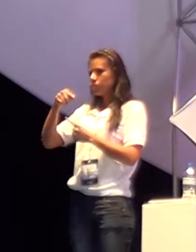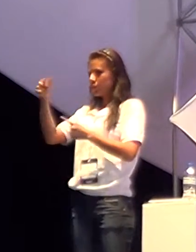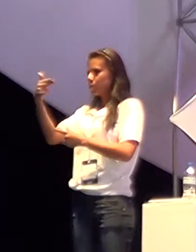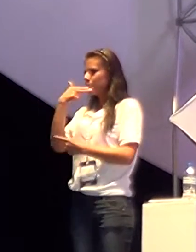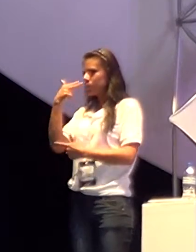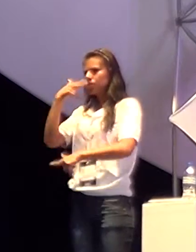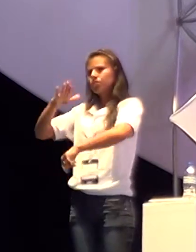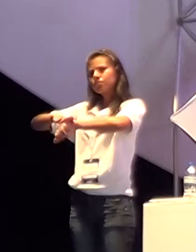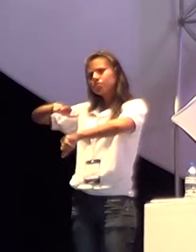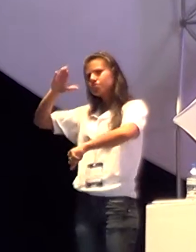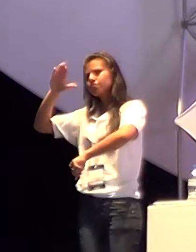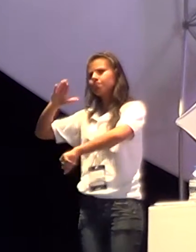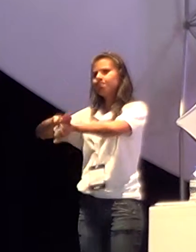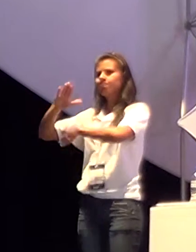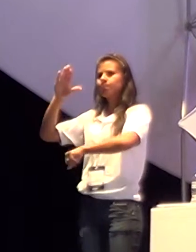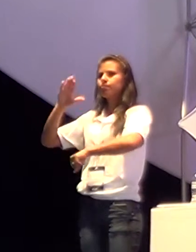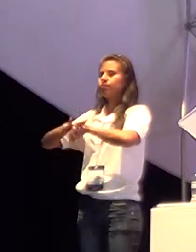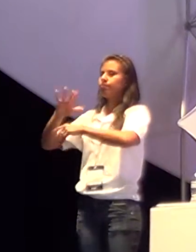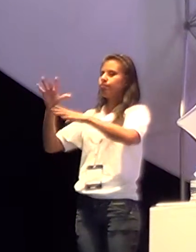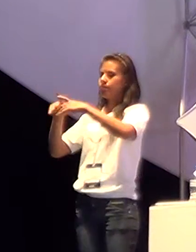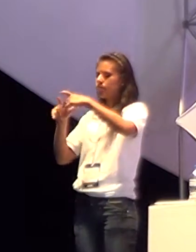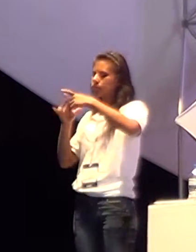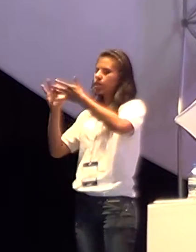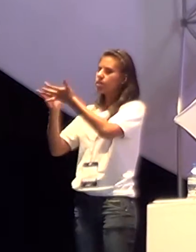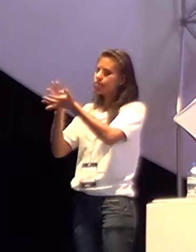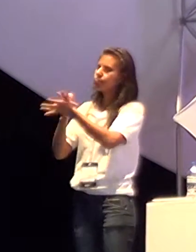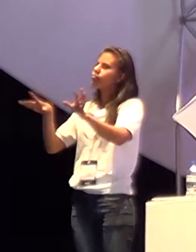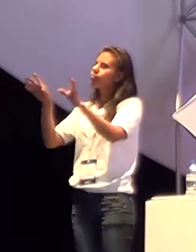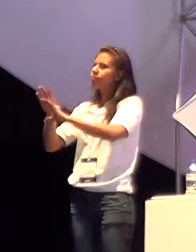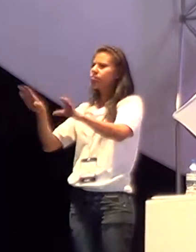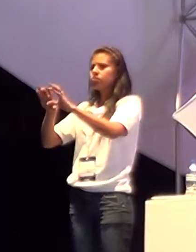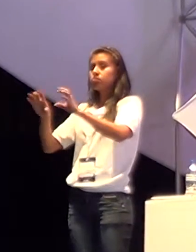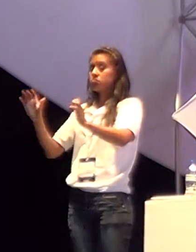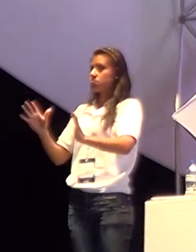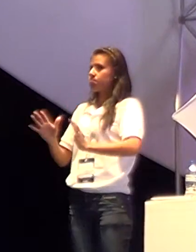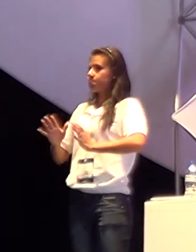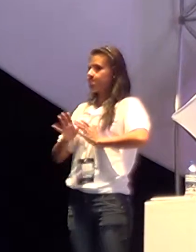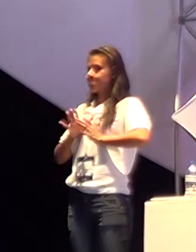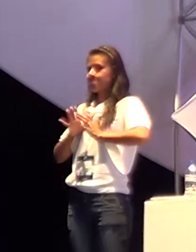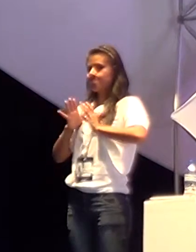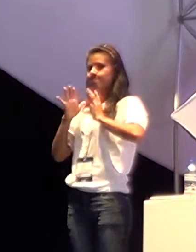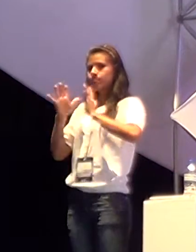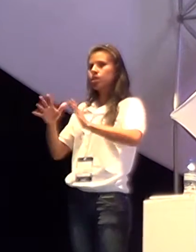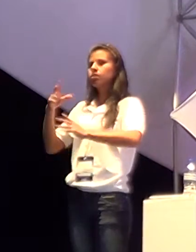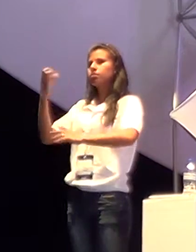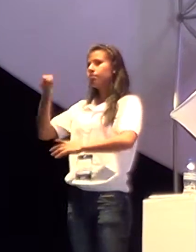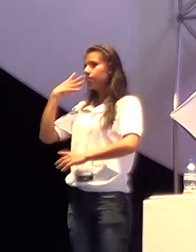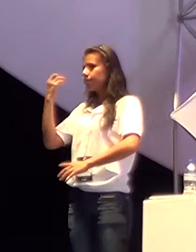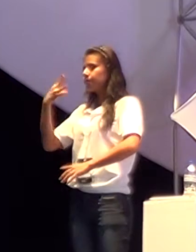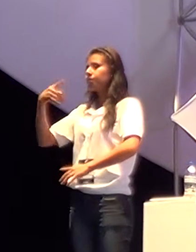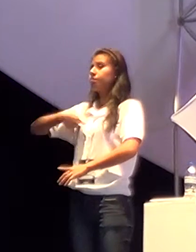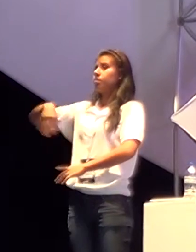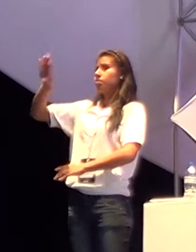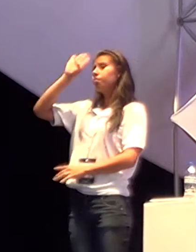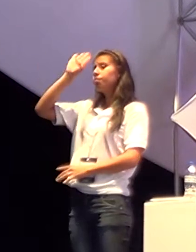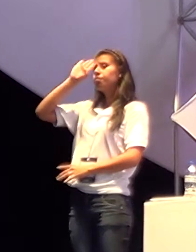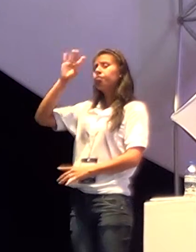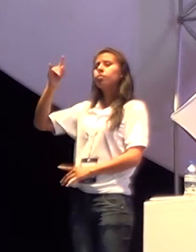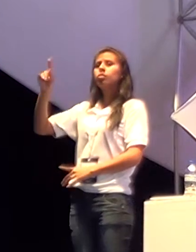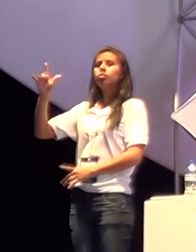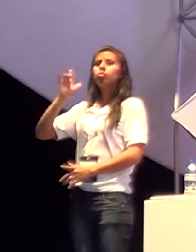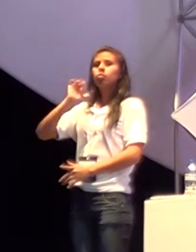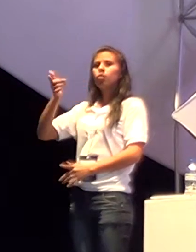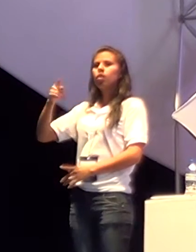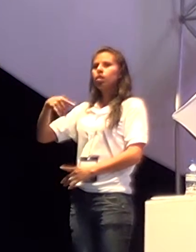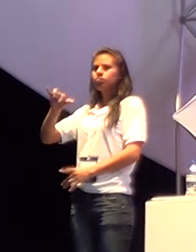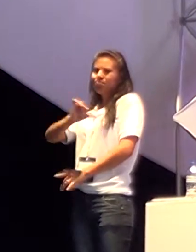utilizar más su aparato. Es increíble este evento, y creo, y la verdad que sería